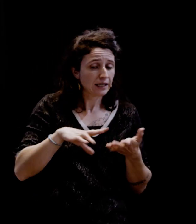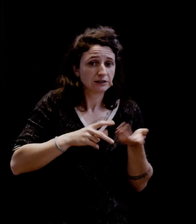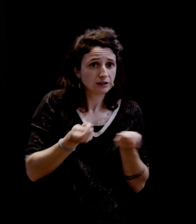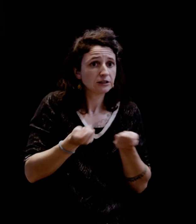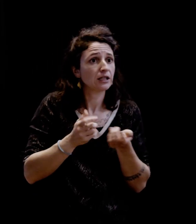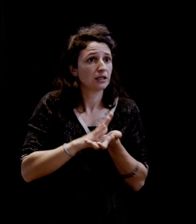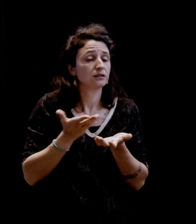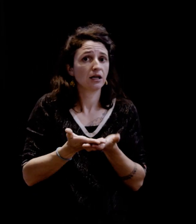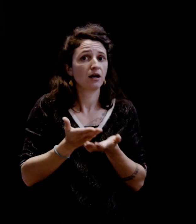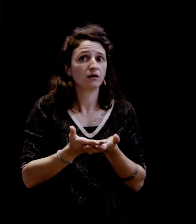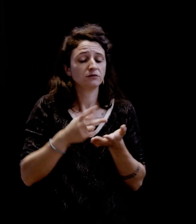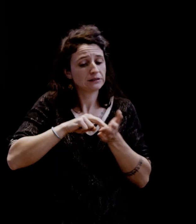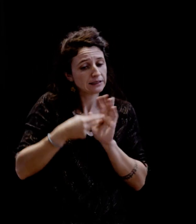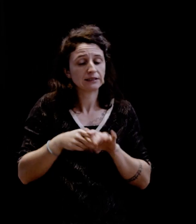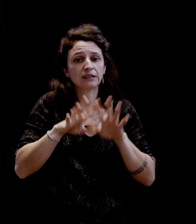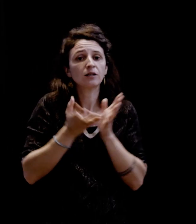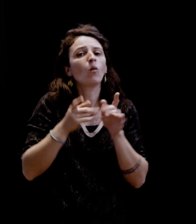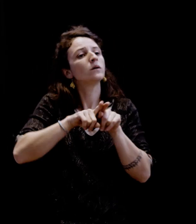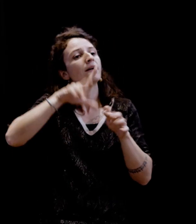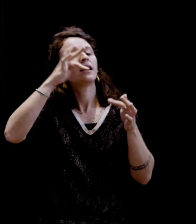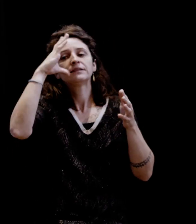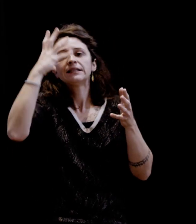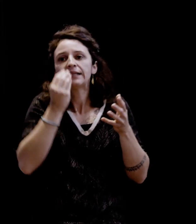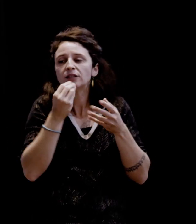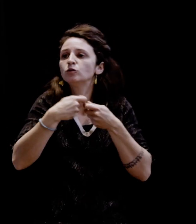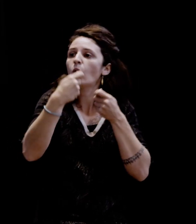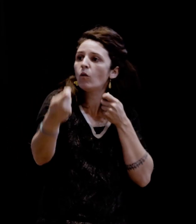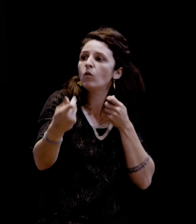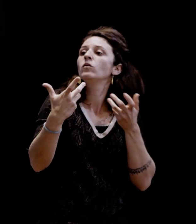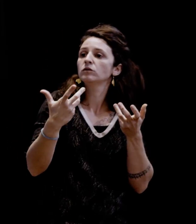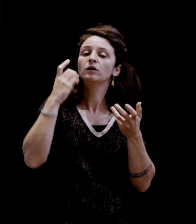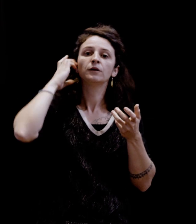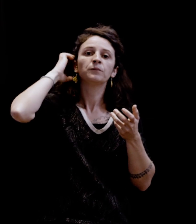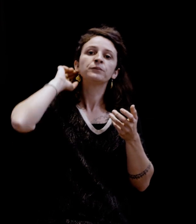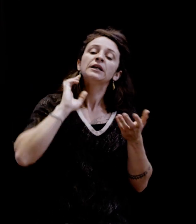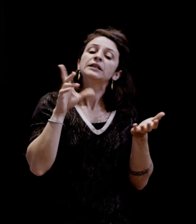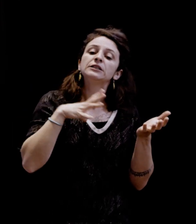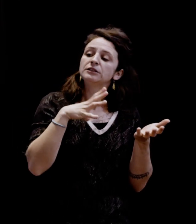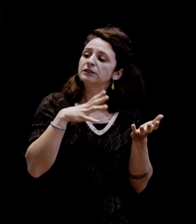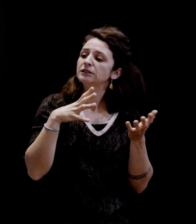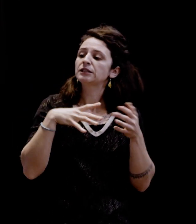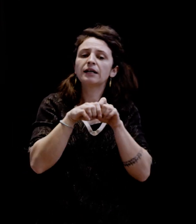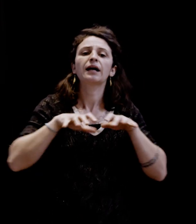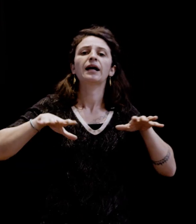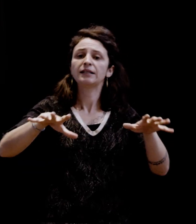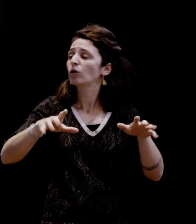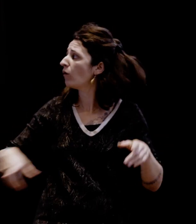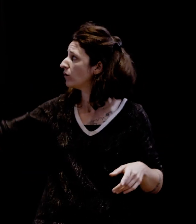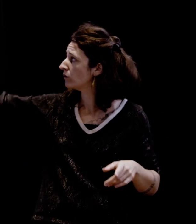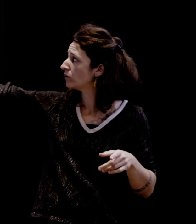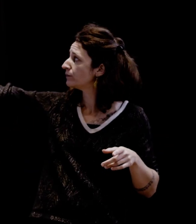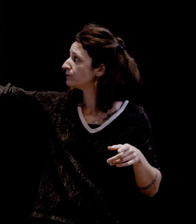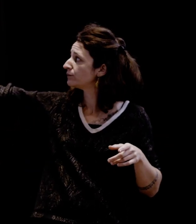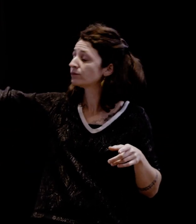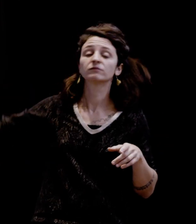de sédation. On va en revenir dans 5 secondes. On a un réseau de soins adaptés pour les soins dentaires qui s'appelle le réseau Rhapsody. Ça ne marche pas toujours très bien, mais ça existe